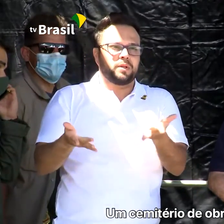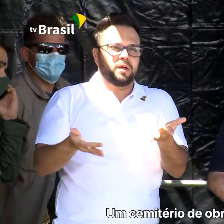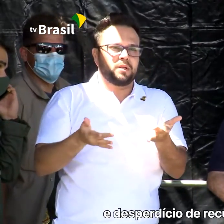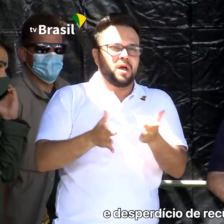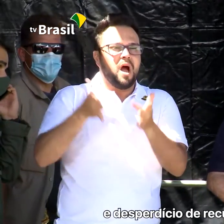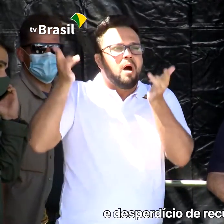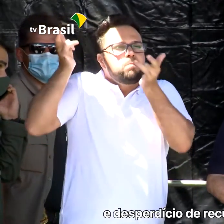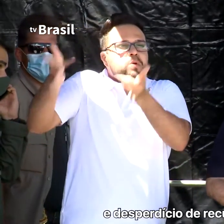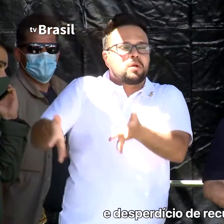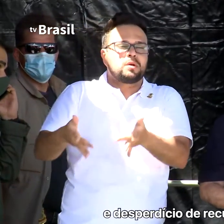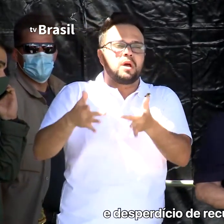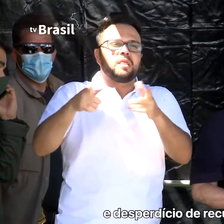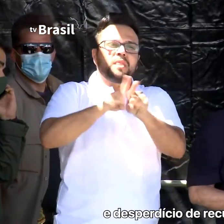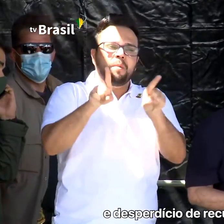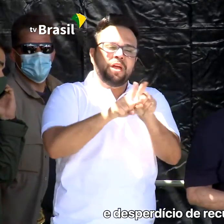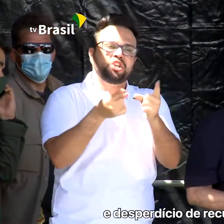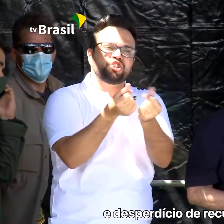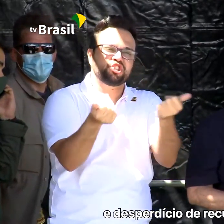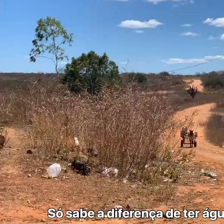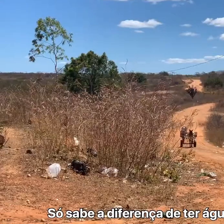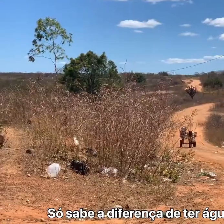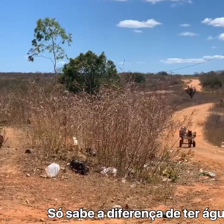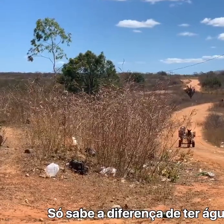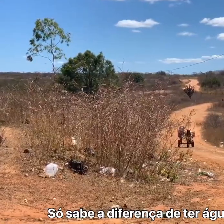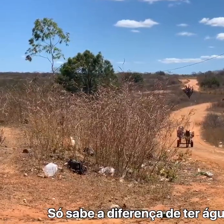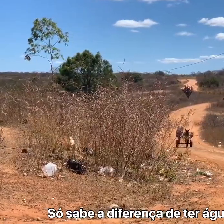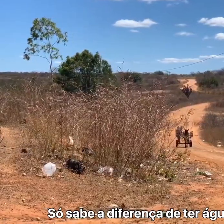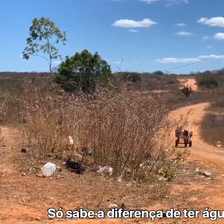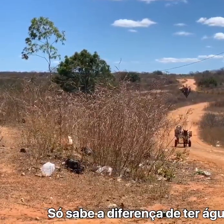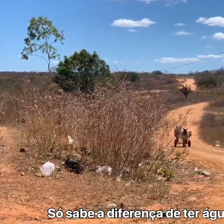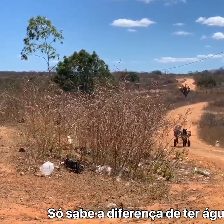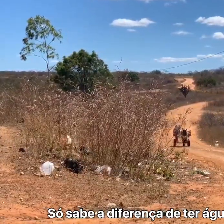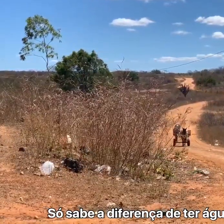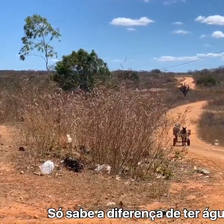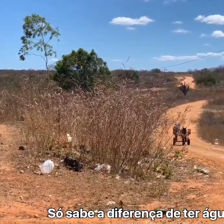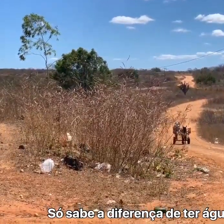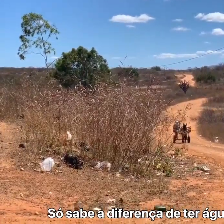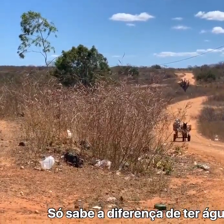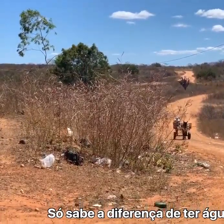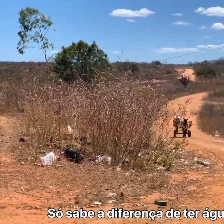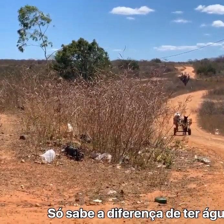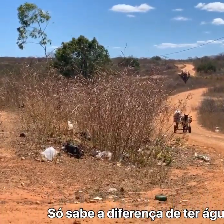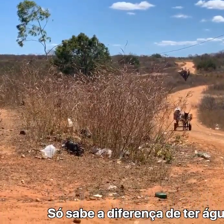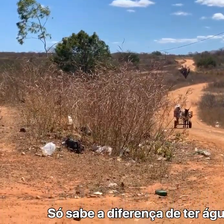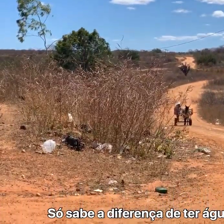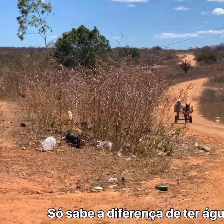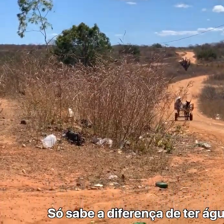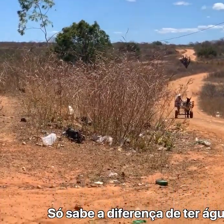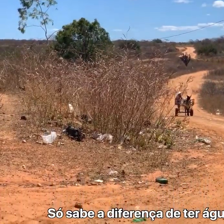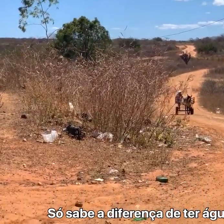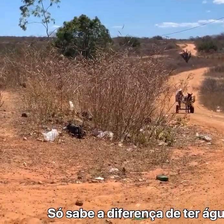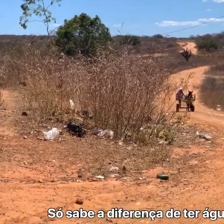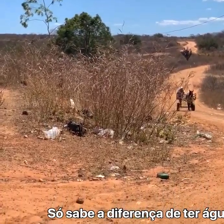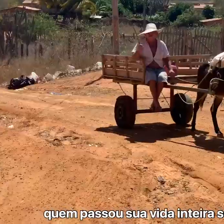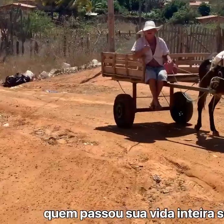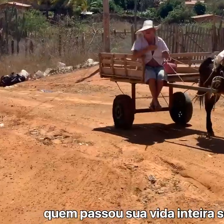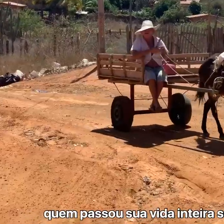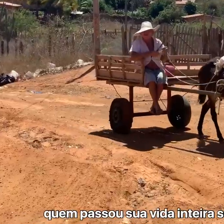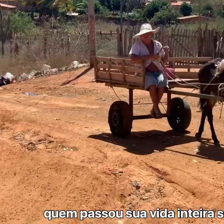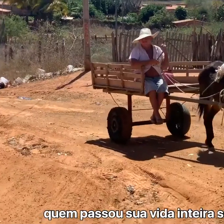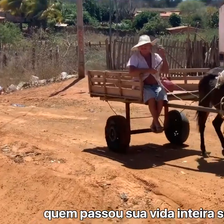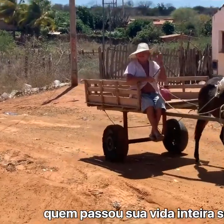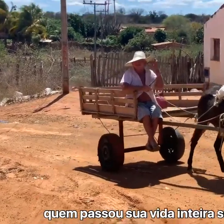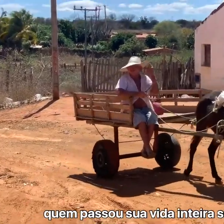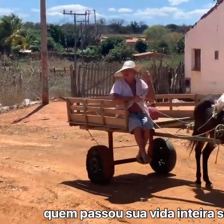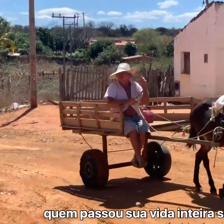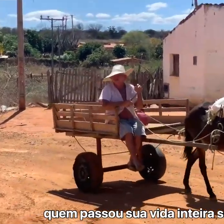paralisadas e desperdício de recursos públicos. Só sabe a diferença de ter água tratada na sua torneira quem